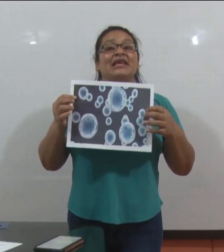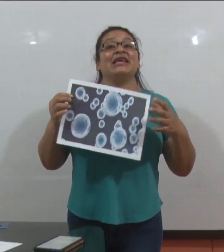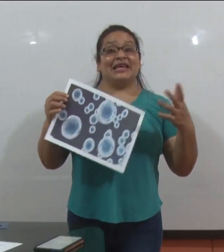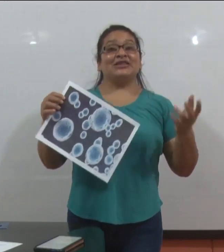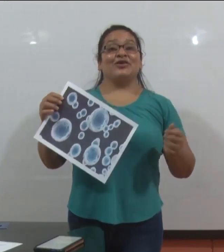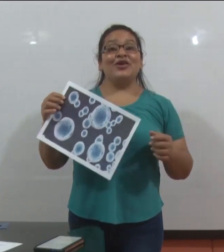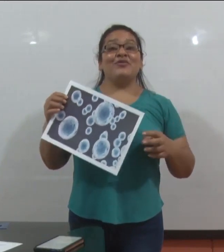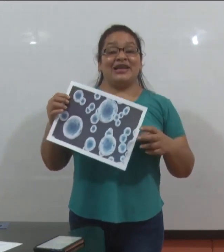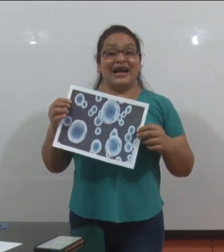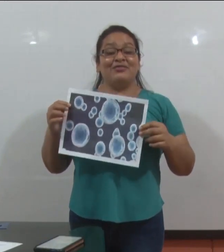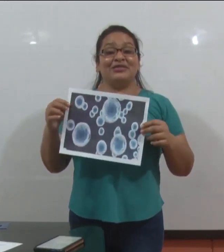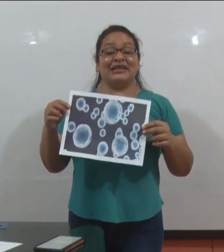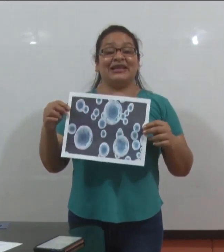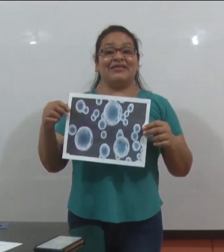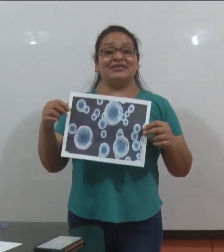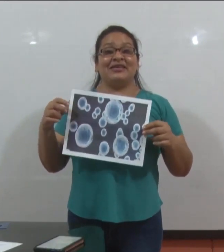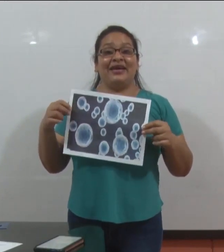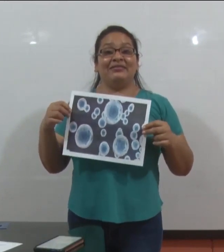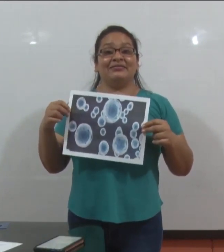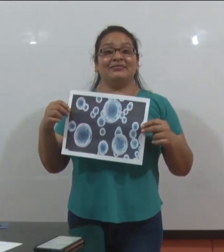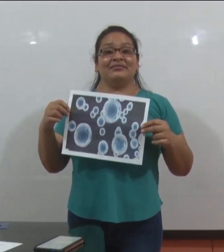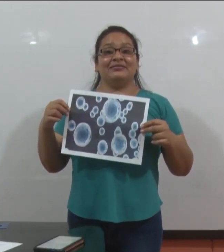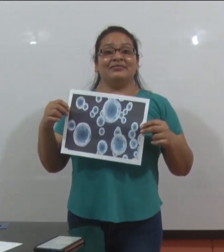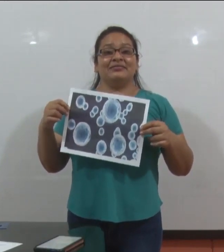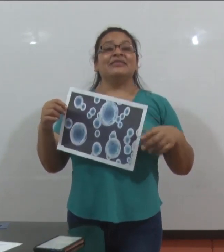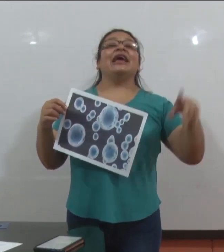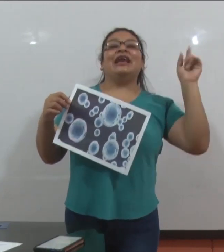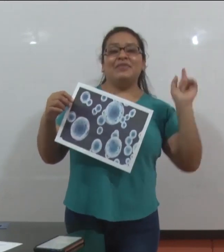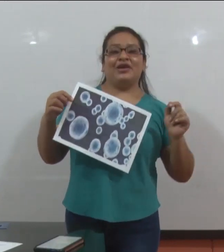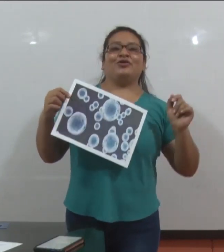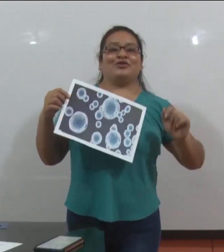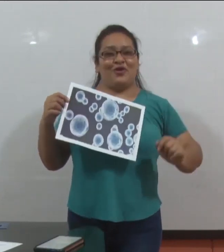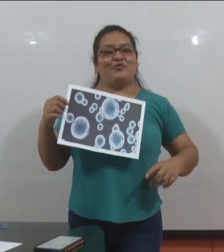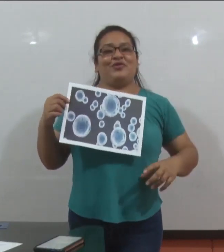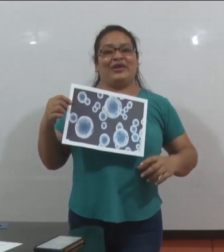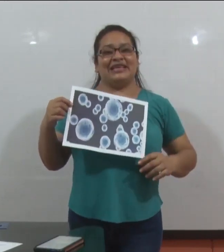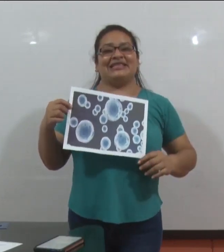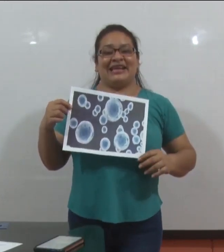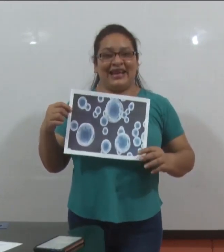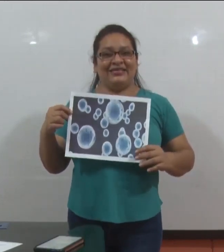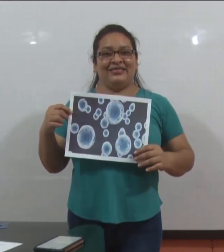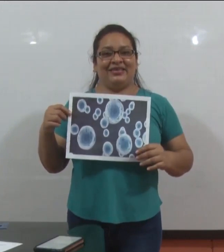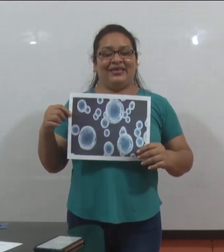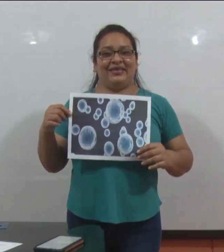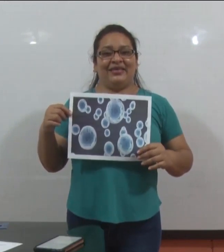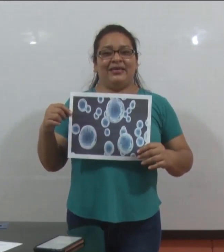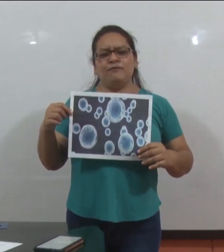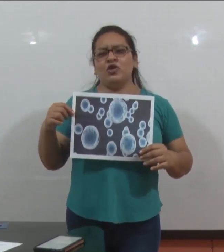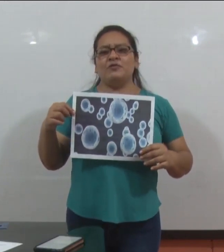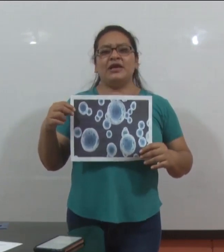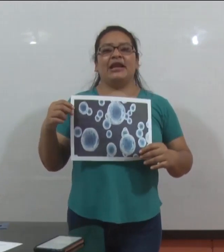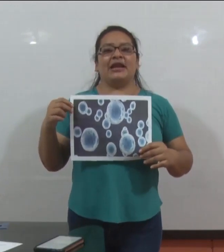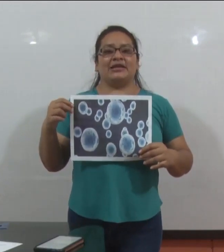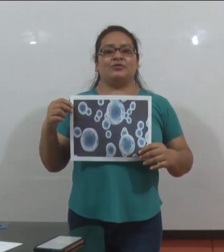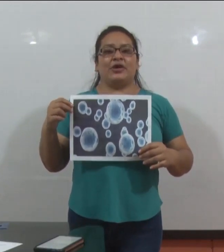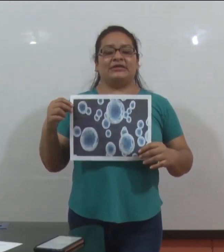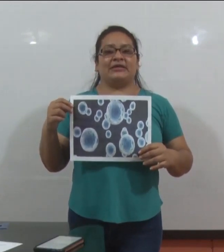y que solo lo miramos a través de el microscopio. Excelente. Muy bien la respuesta.